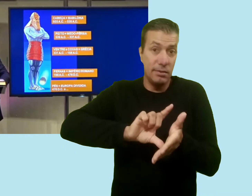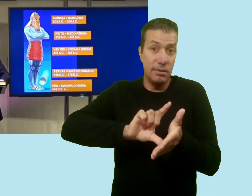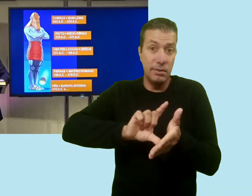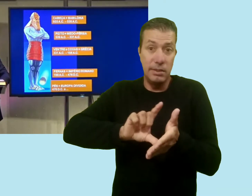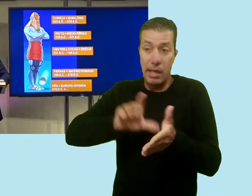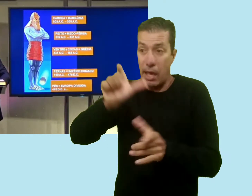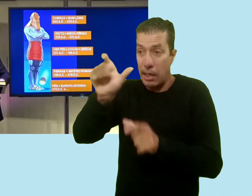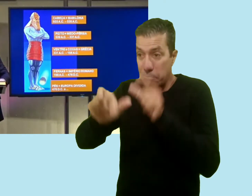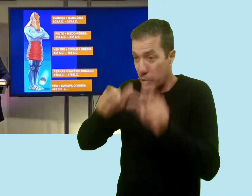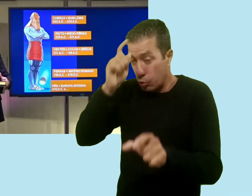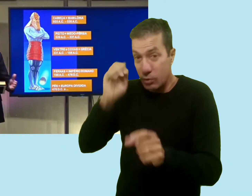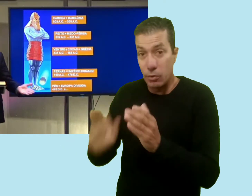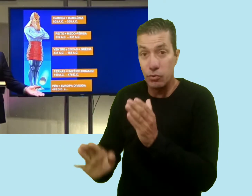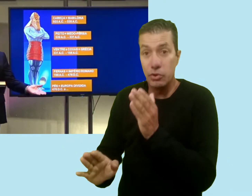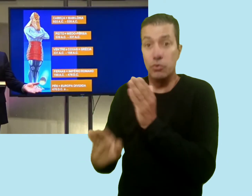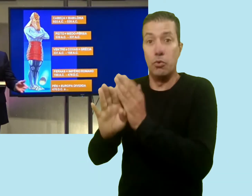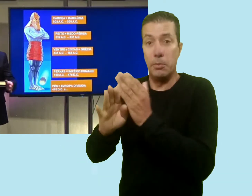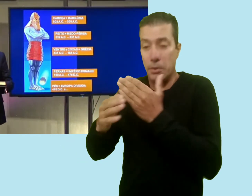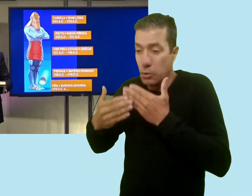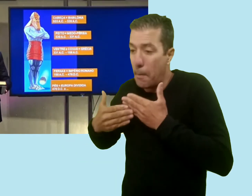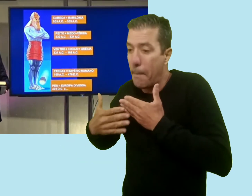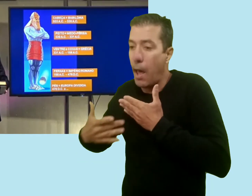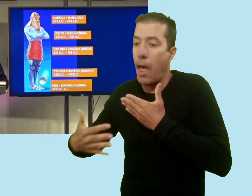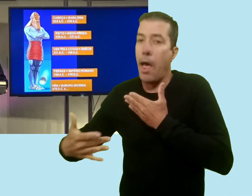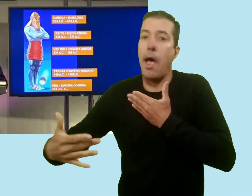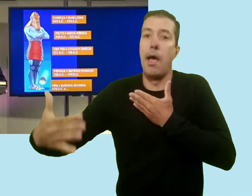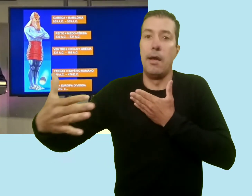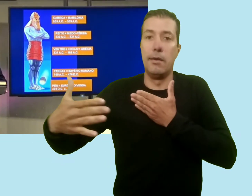que as pessoas estão descobrindo ao longo do tempo.